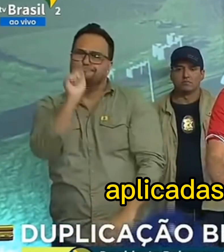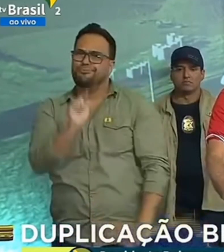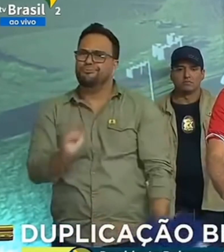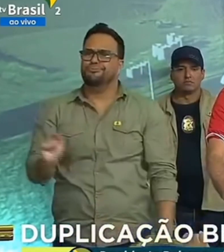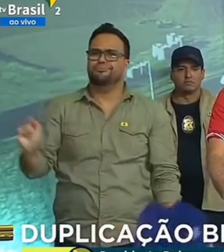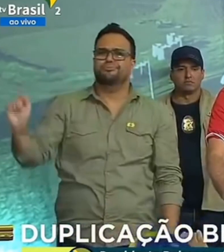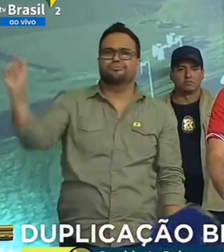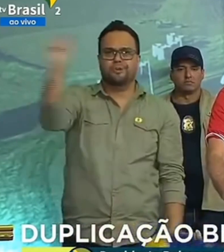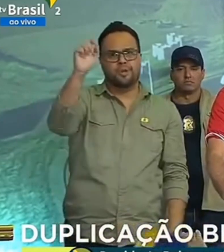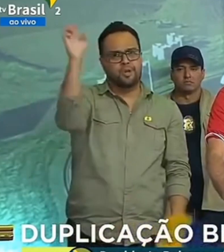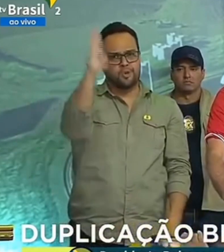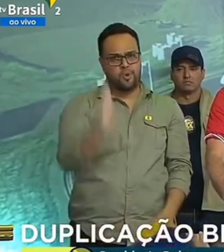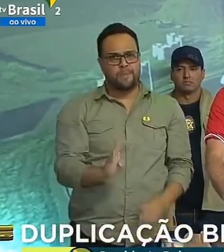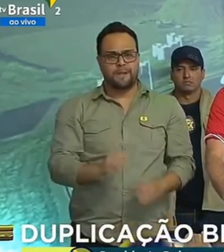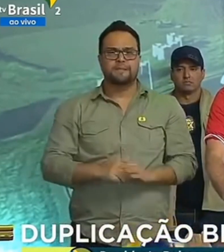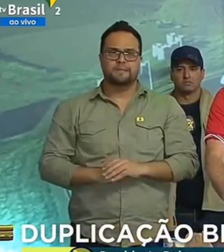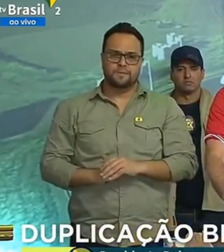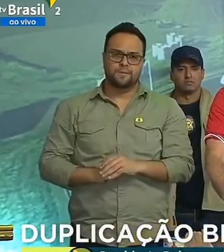Brasil.